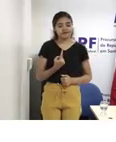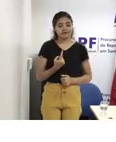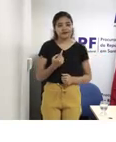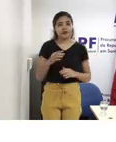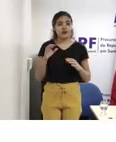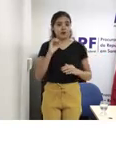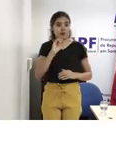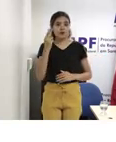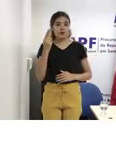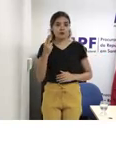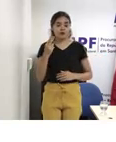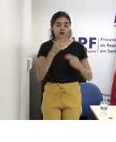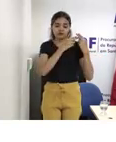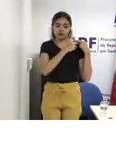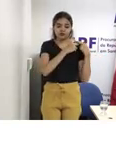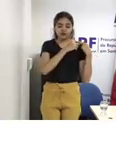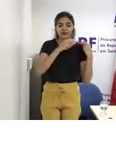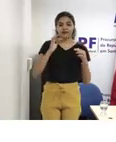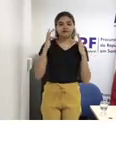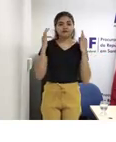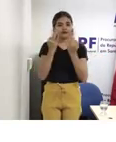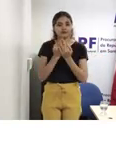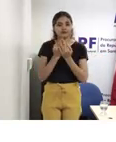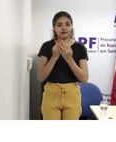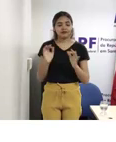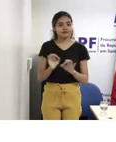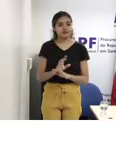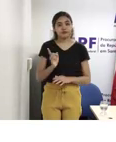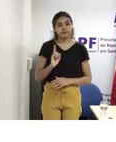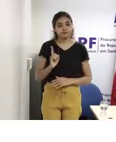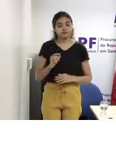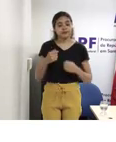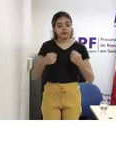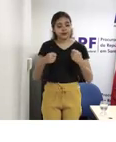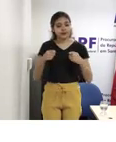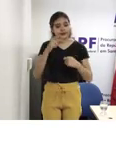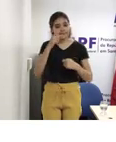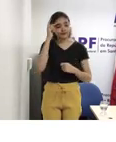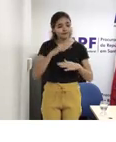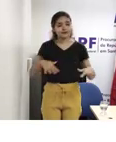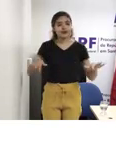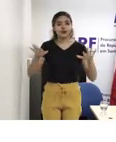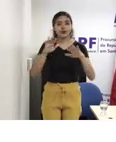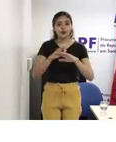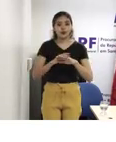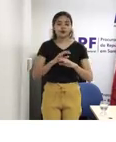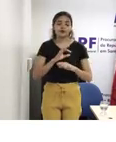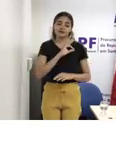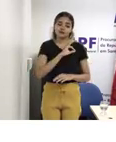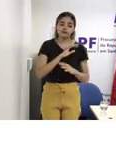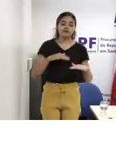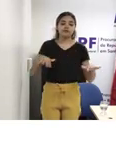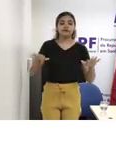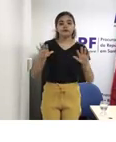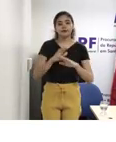estado sozinho ele não dá conta nós precisamos da família nos ajudar na supervisão e como é uma geração de natos nativos